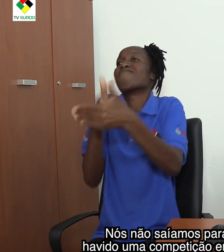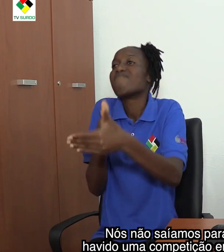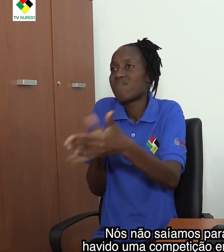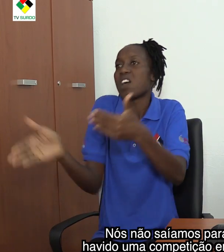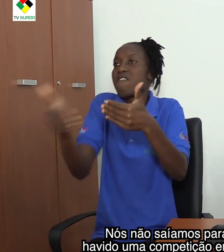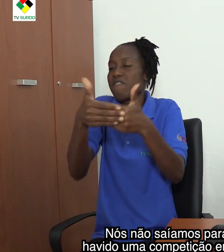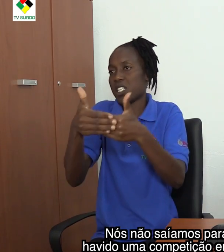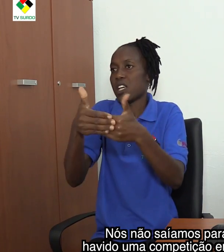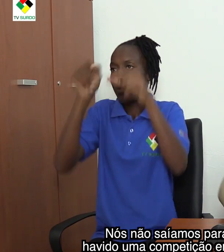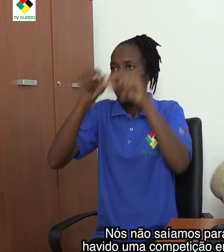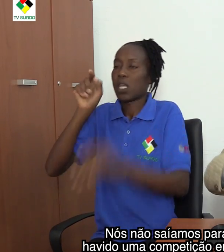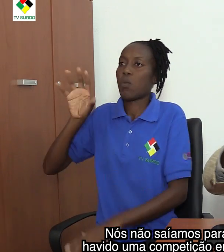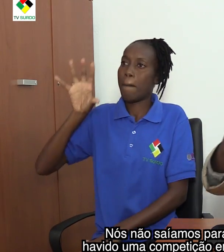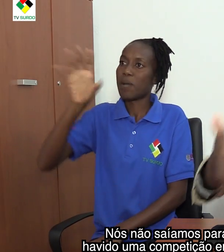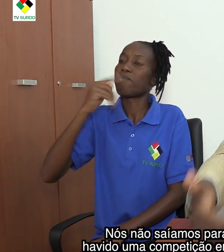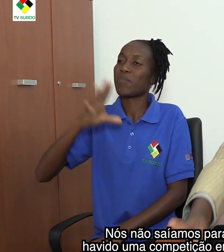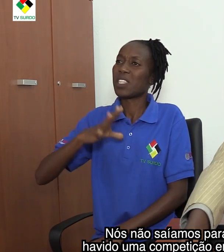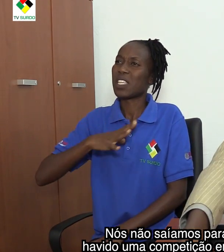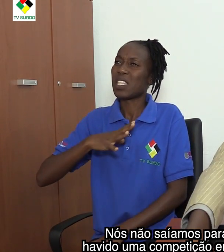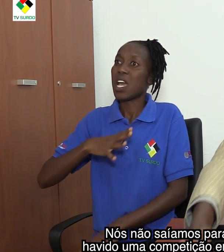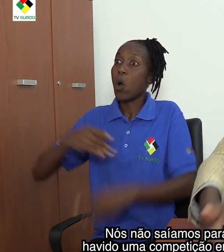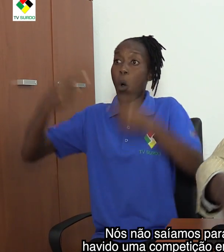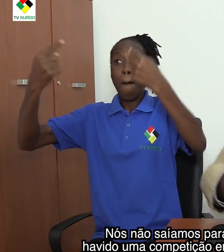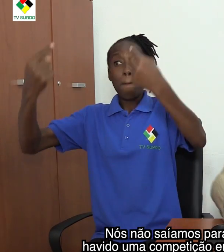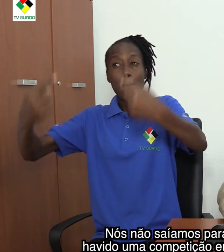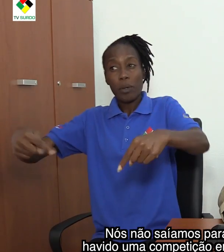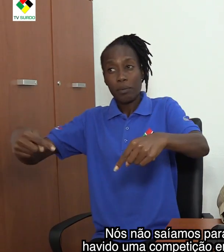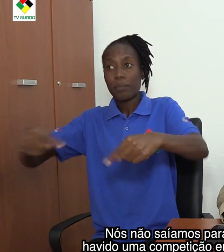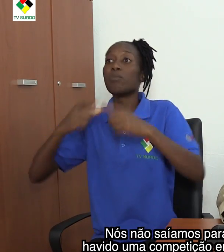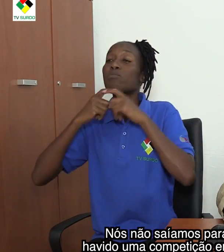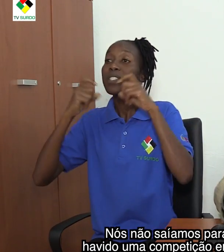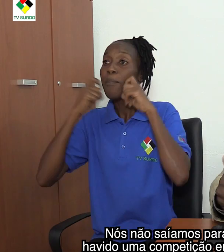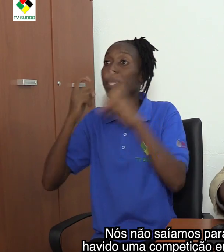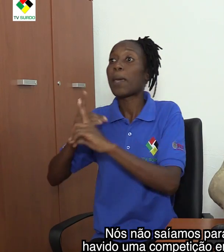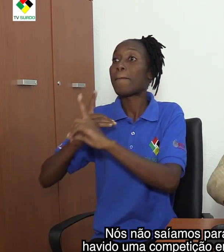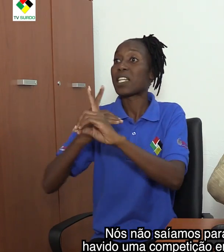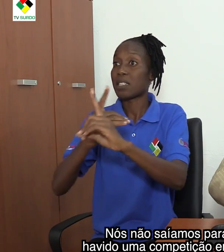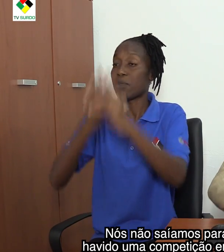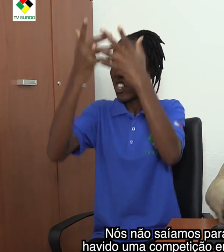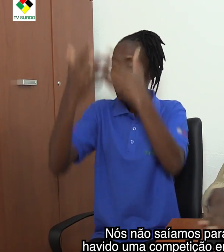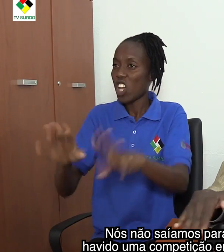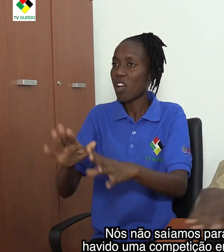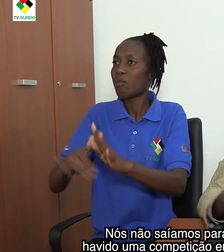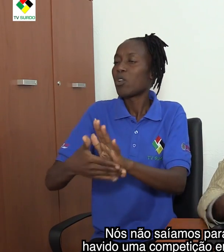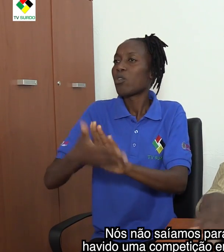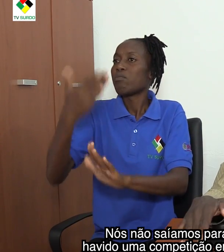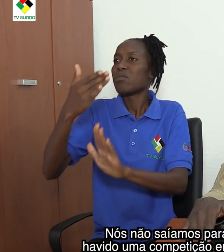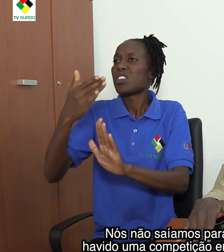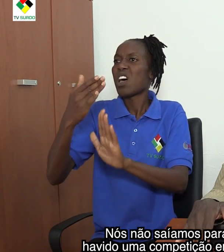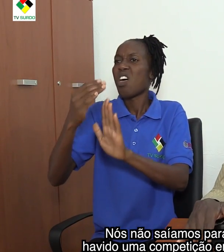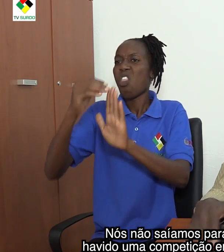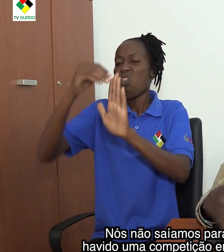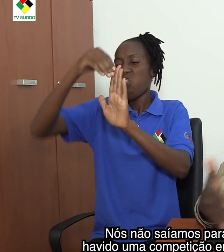fora do país. Porque tinha havido uma competição em que Moçambique participou e ficamos numa classificação muito